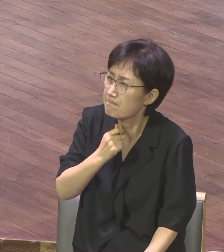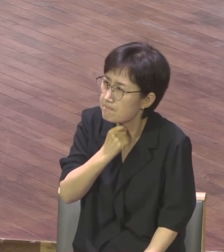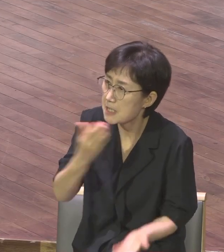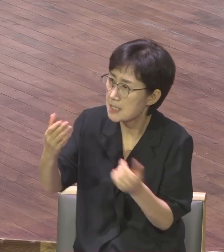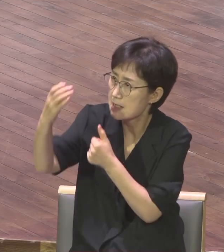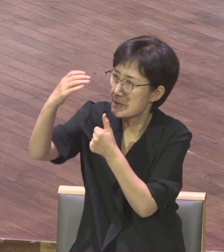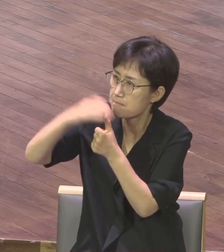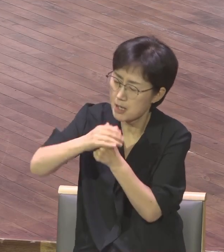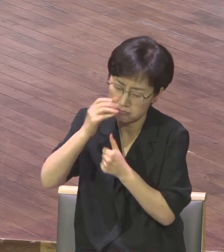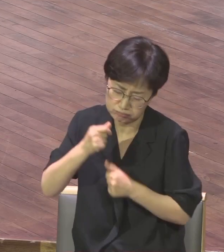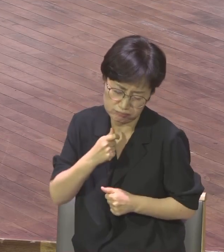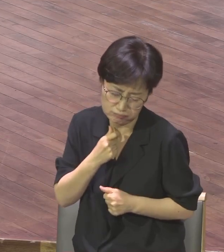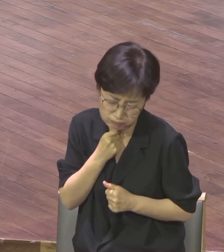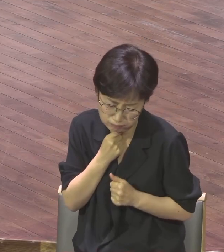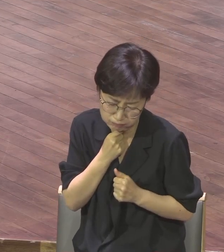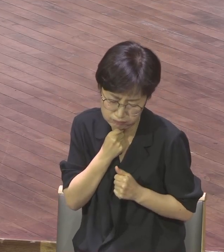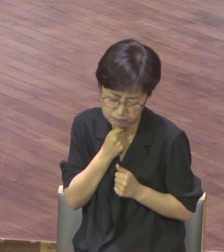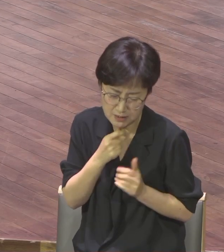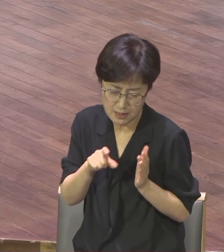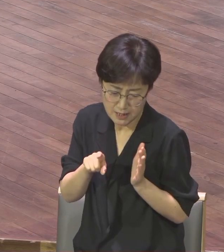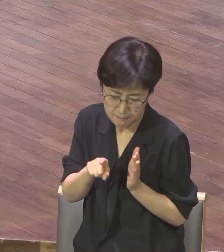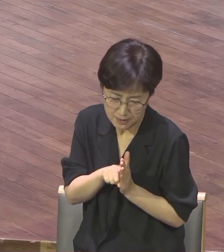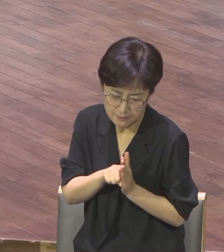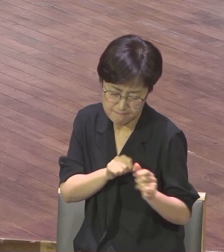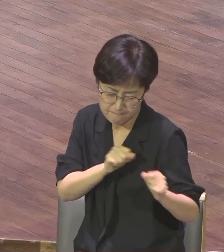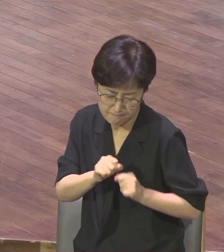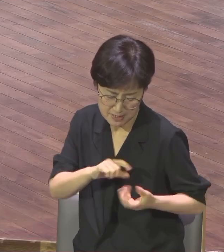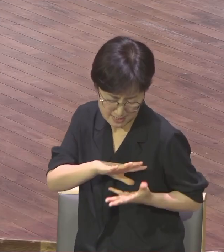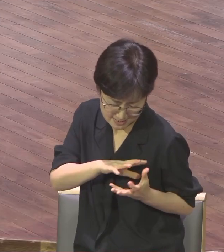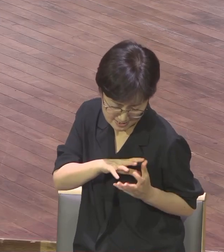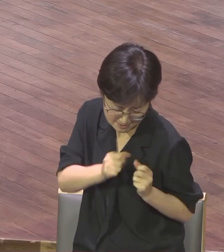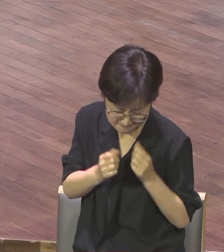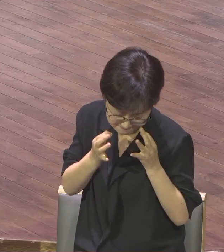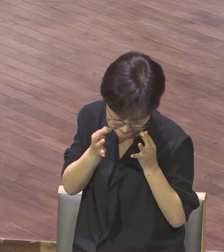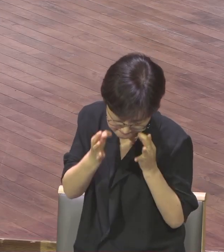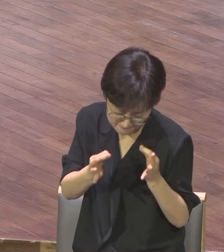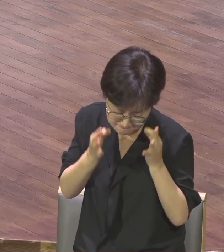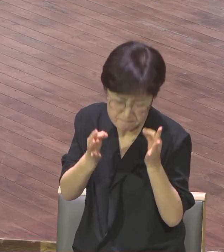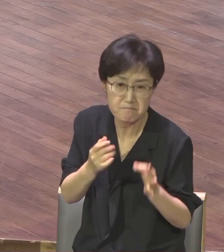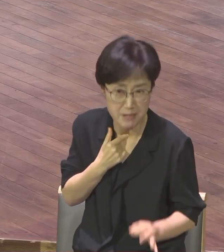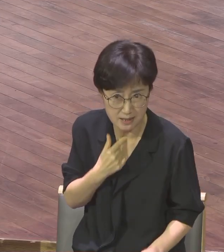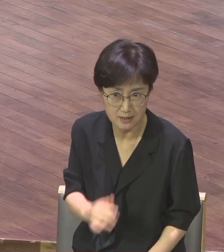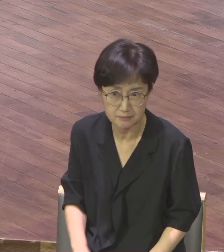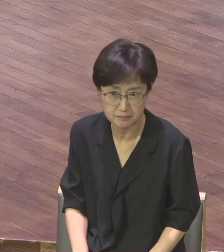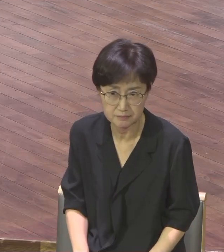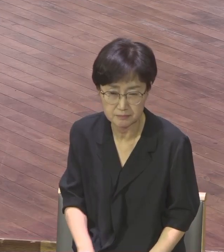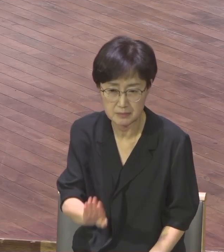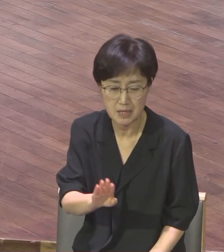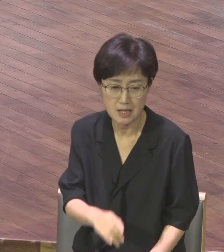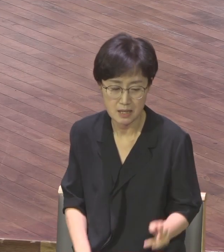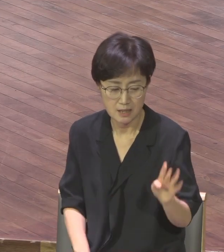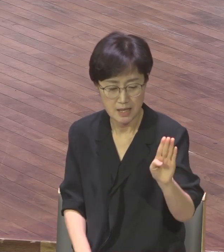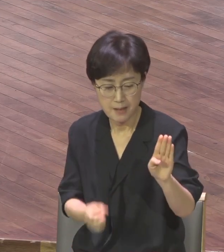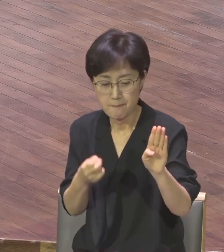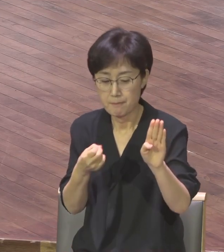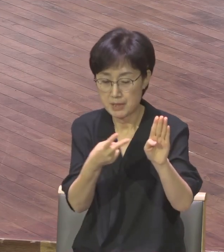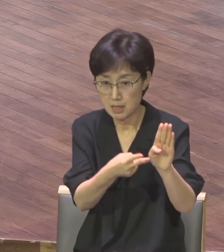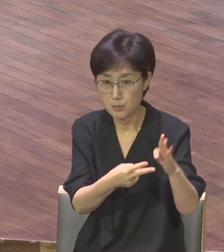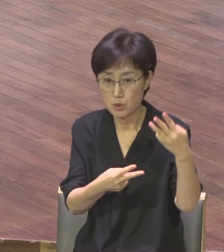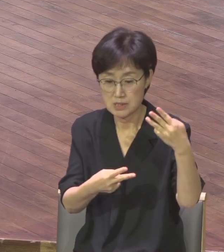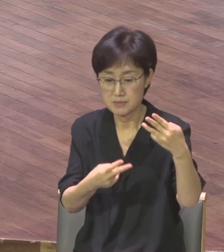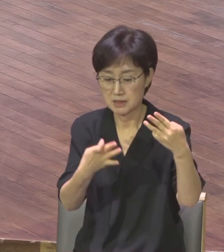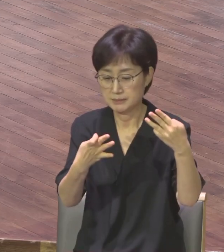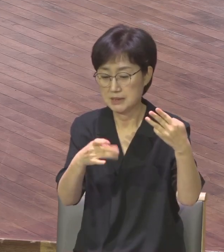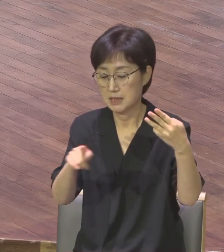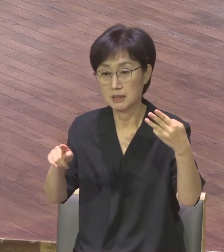감당하기 위해서 믿음의 전력 질주를 했다 그랬어요. 빌립보 3장 13절 14절에